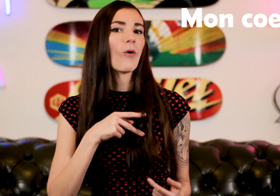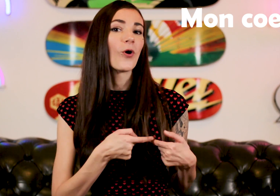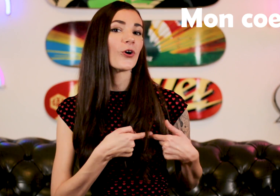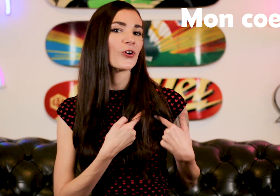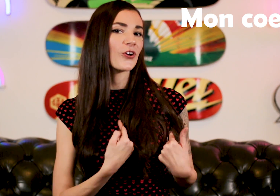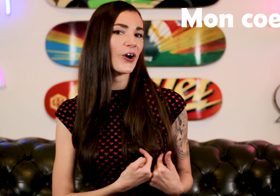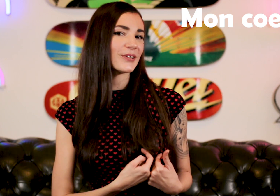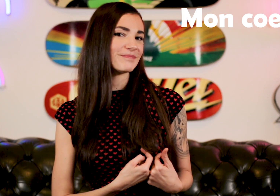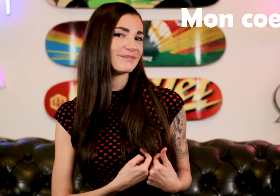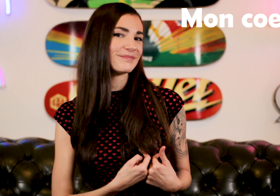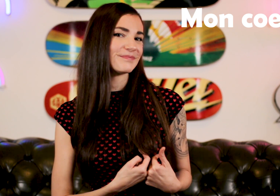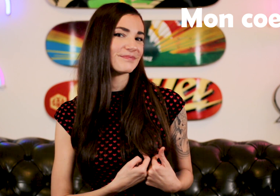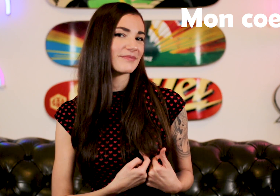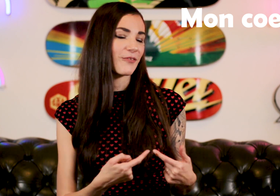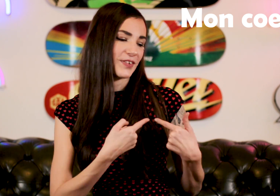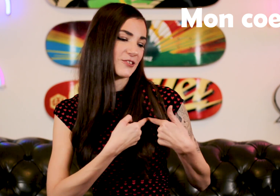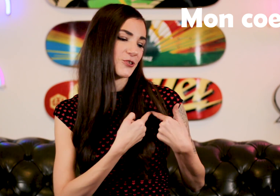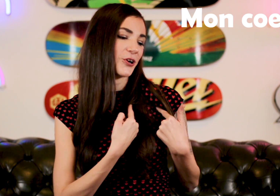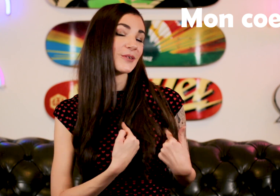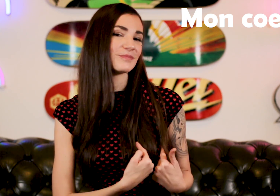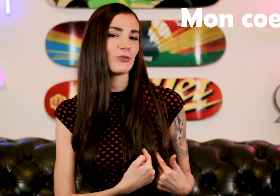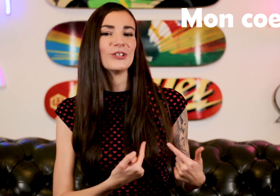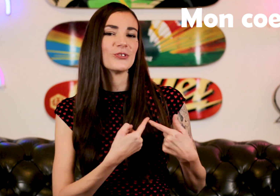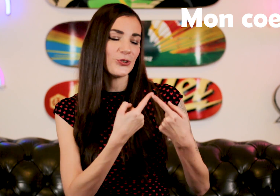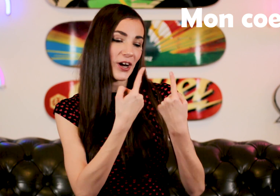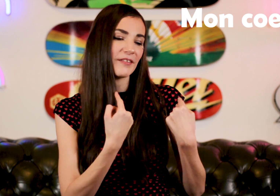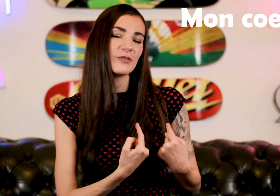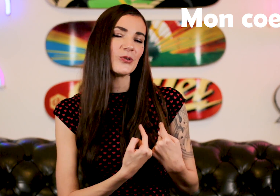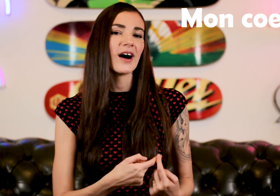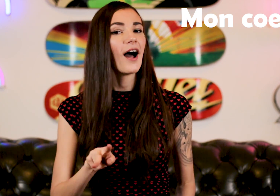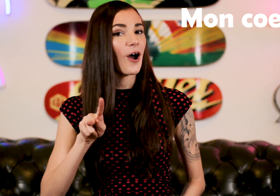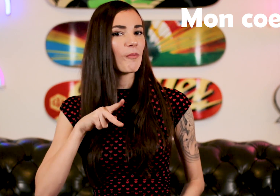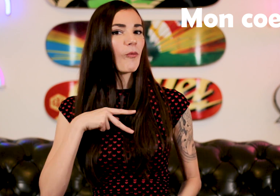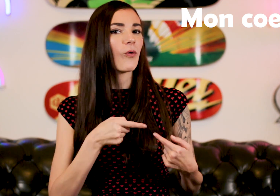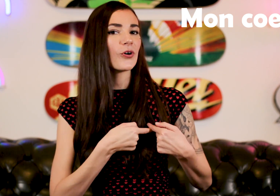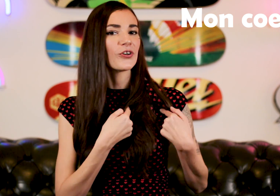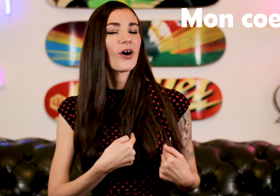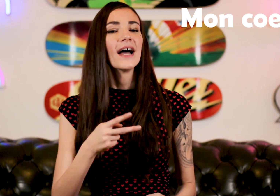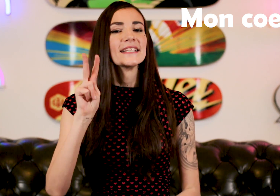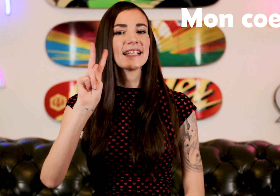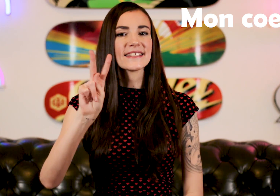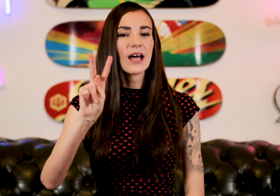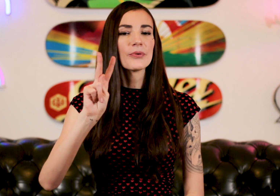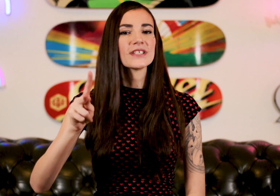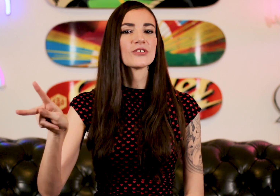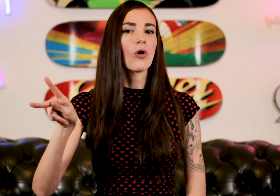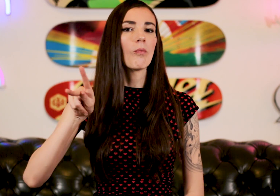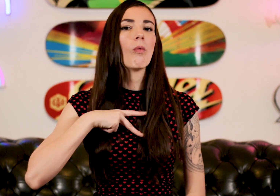mon cœur. Vous faites le cœur au niveau du cœur avec vos doigts. Mon cœur. Ça c'est la possession